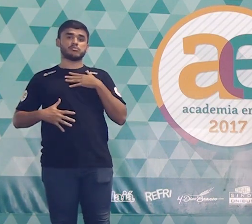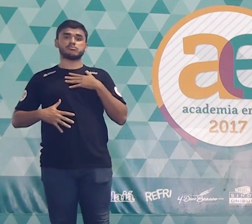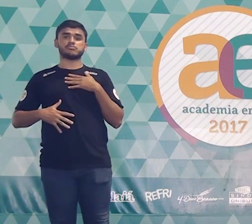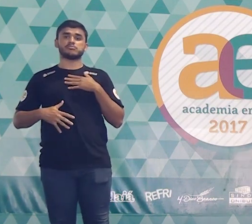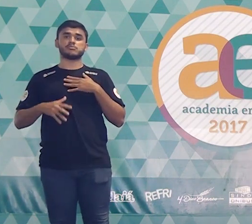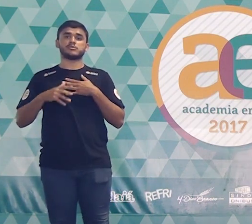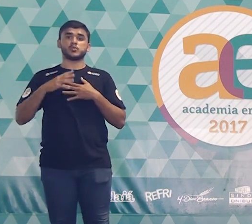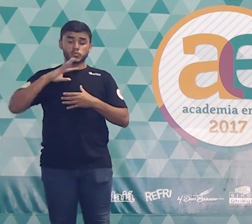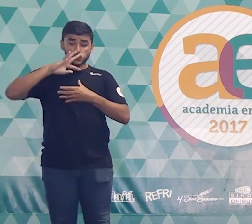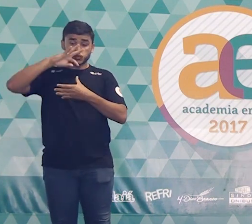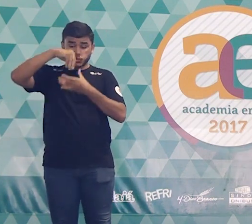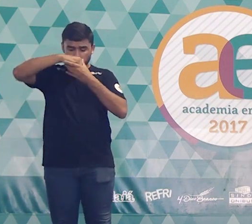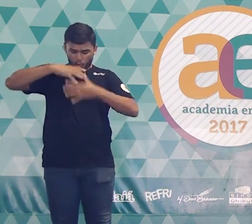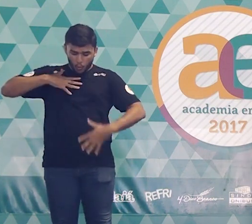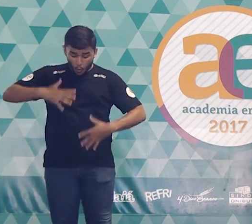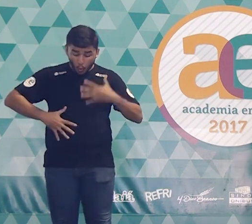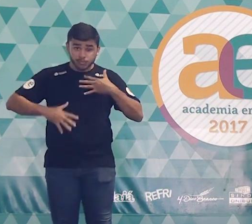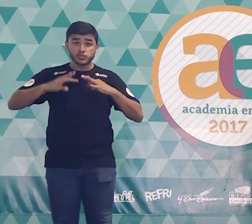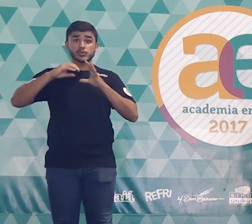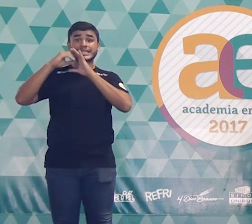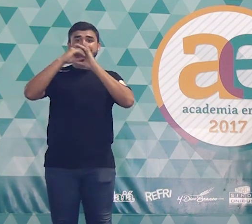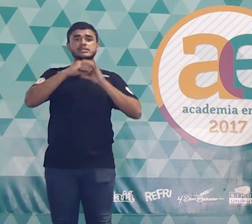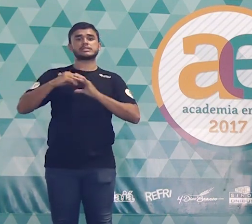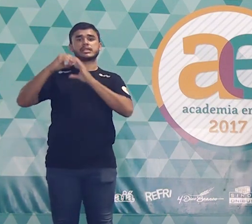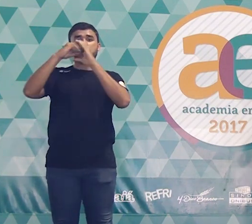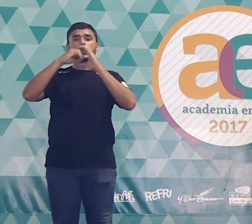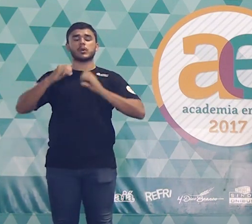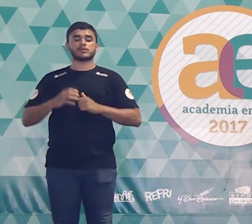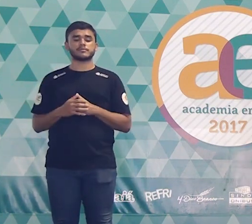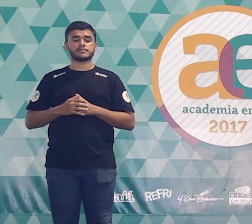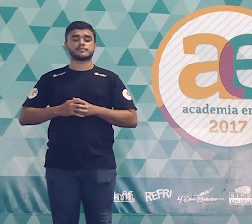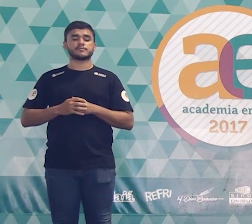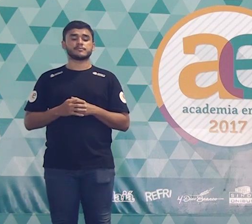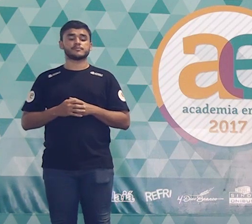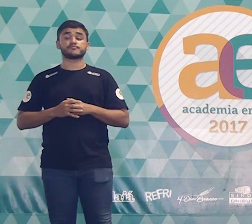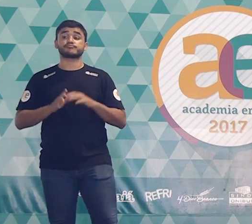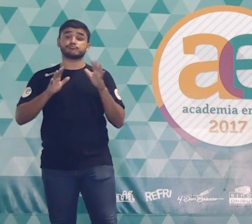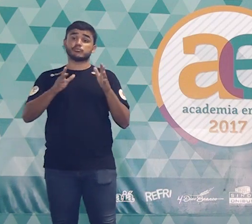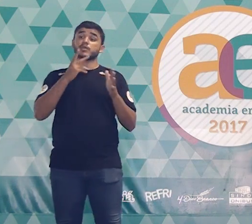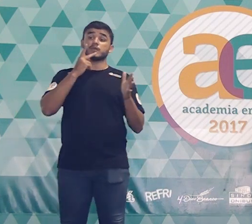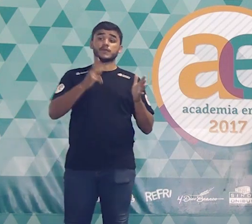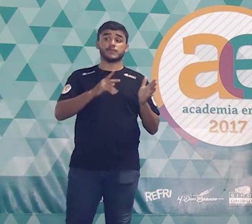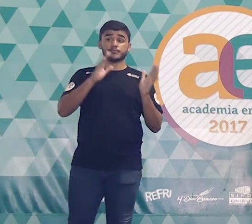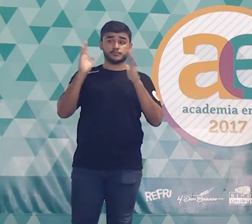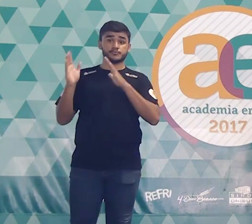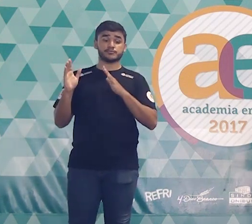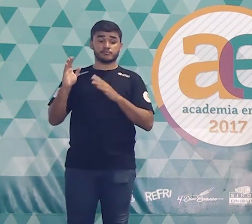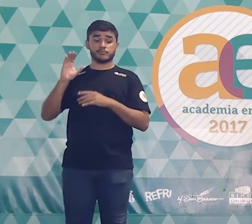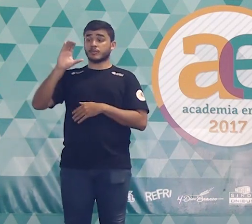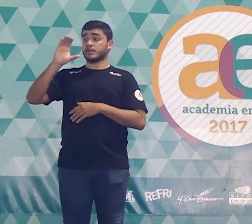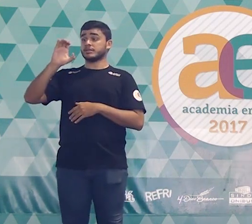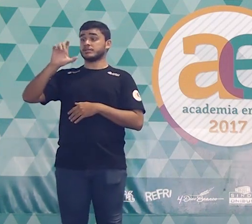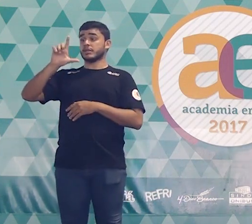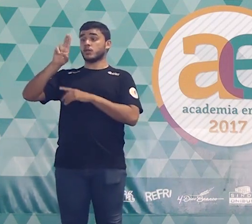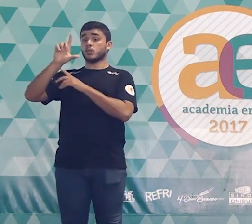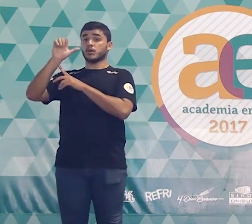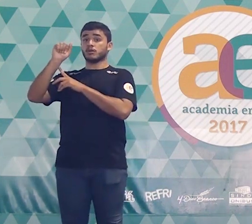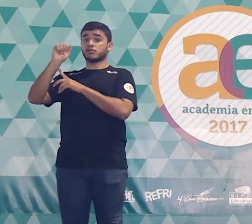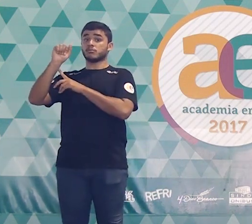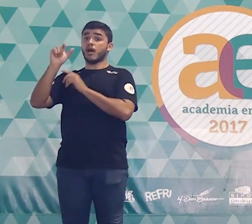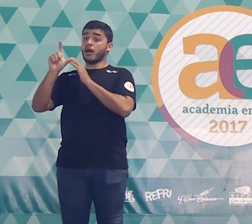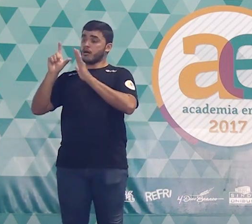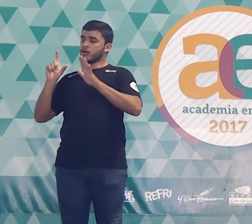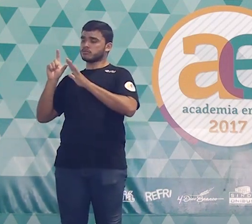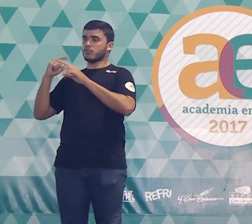inteiro é formado de células, tá? Outra, toda célula vem de uma célula pré-existente, né?